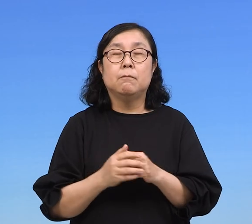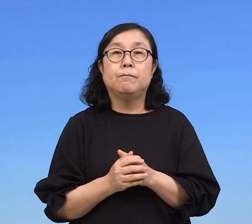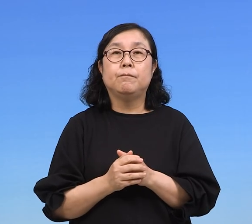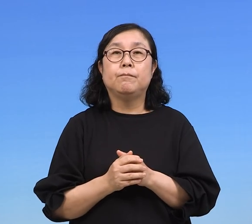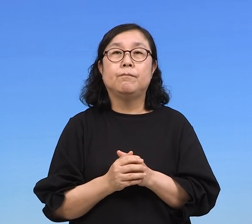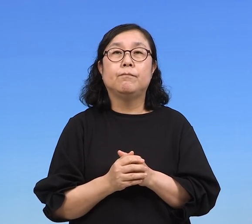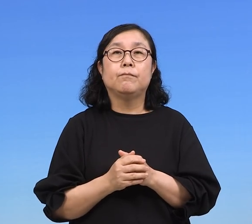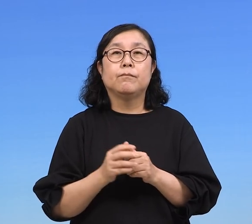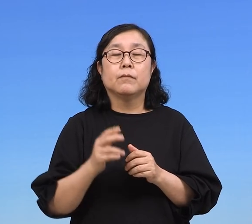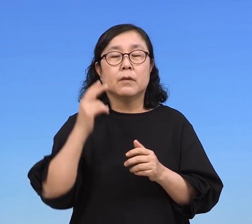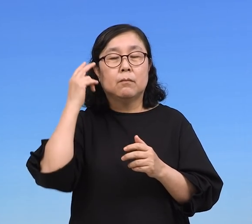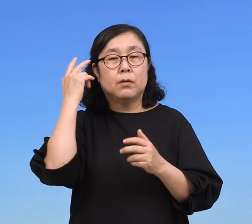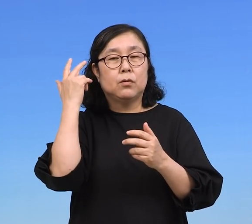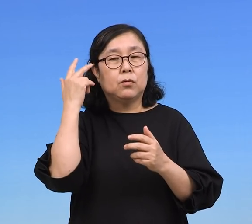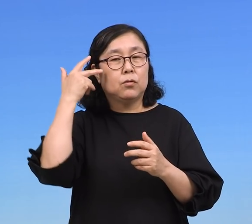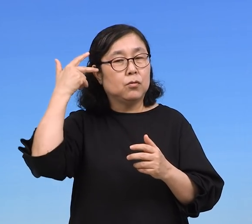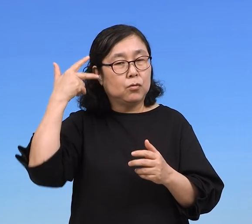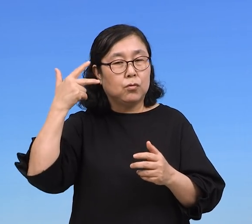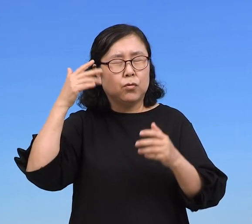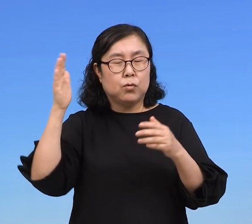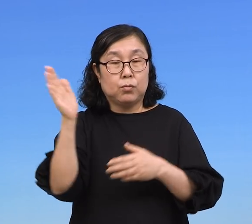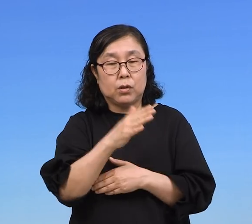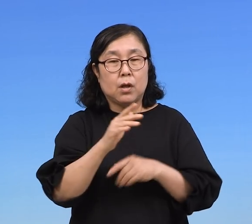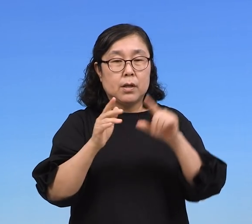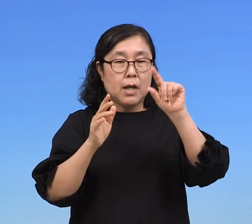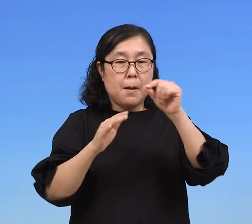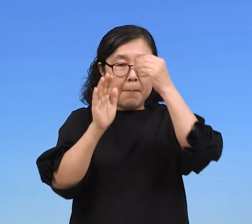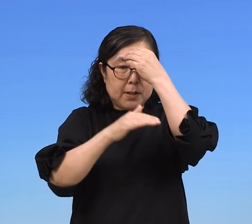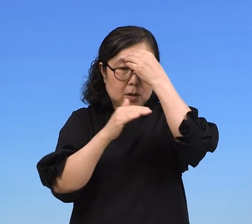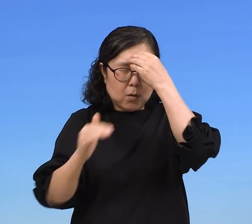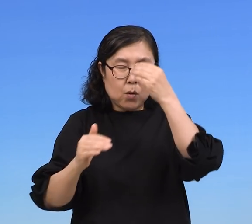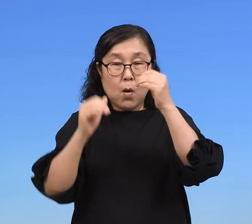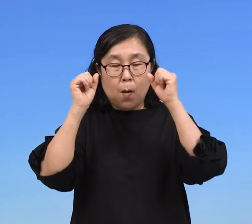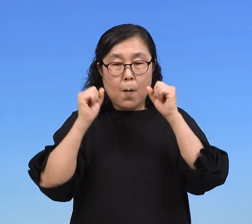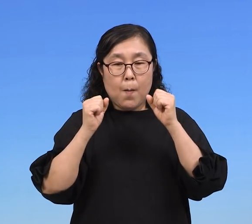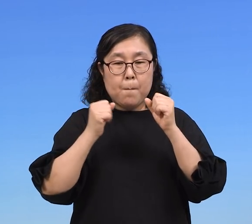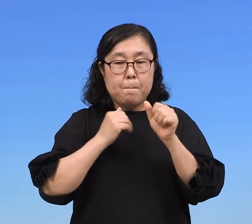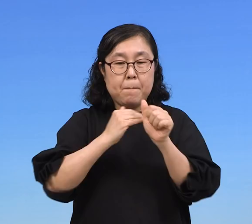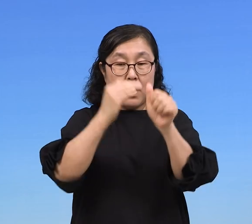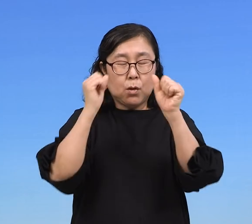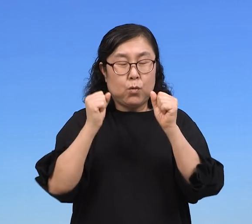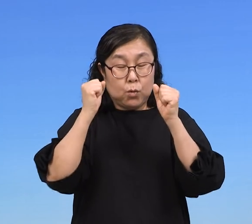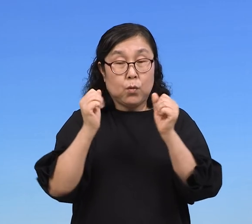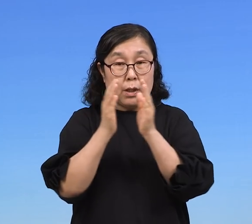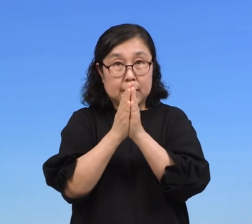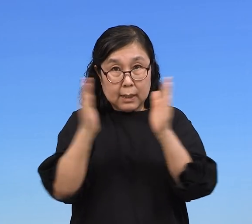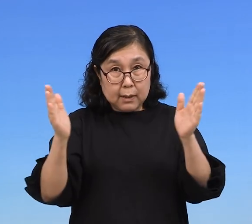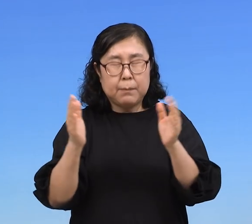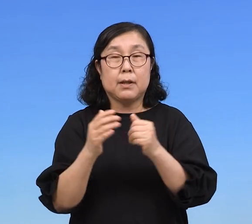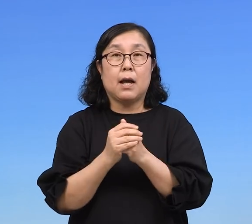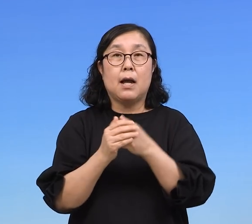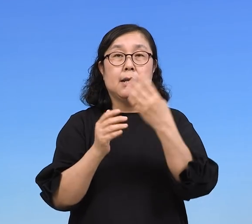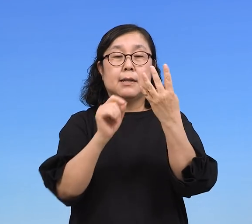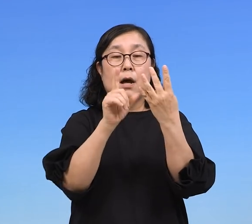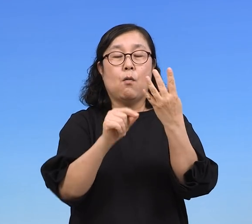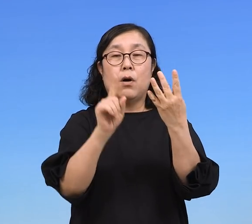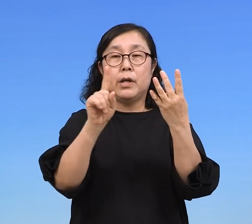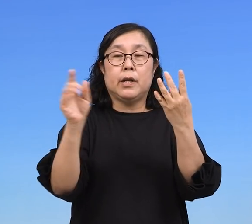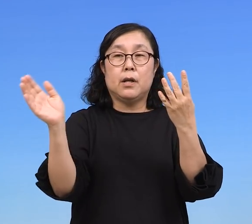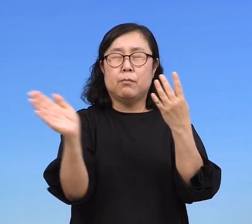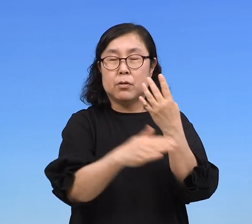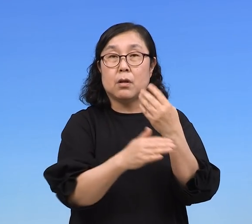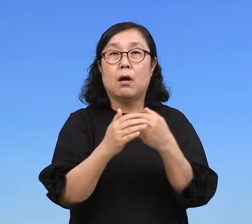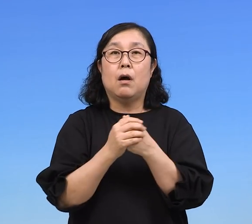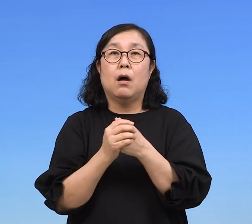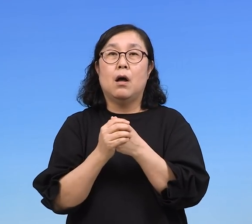이제 이번 주간부터 일만수도 파송 운동이 실질적으로 스타트가 되는 거 아닙니까?